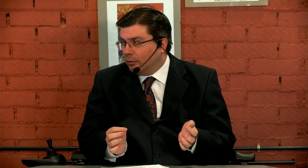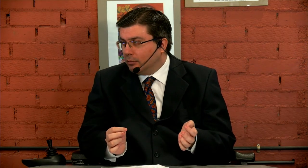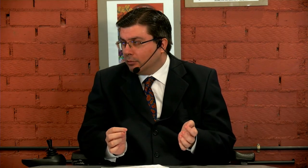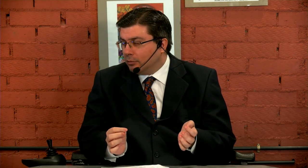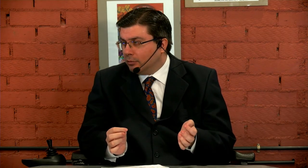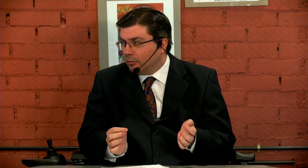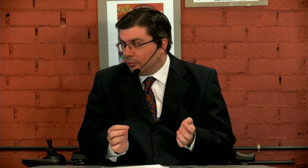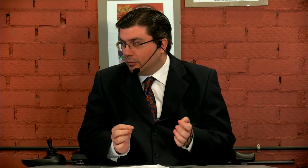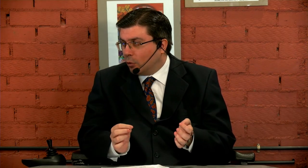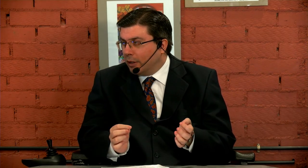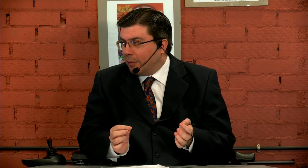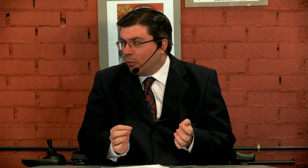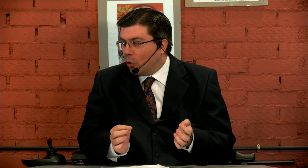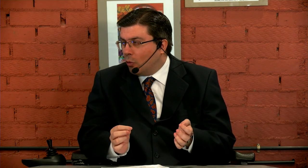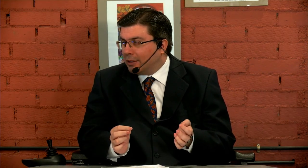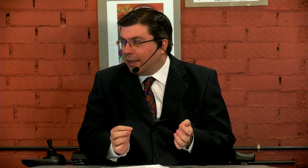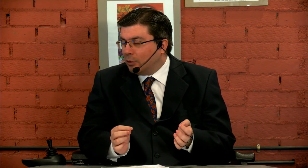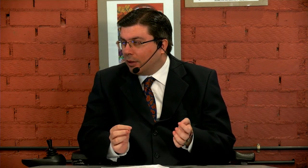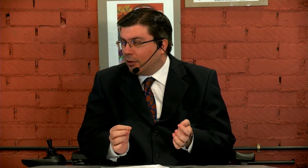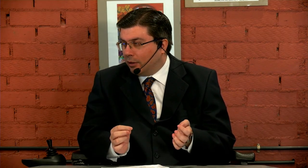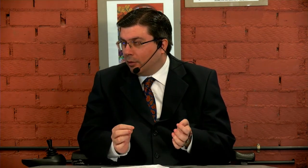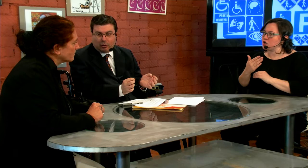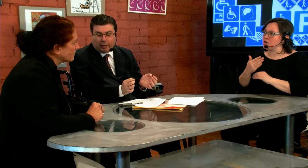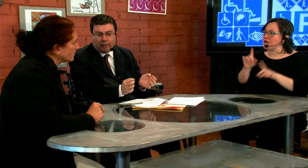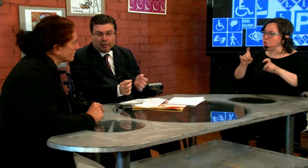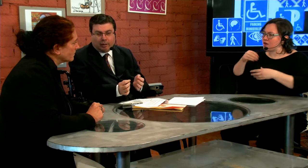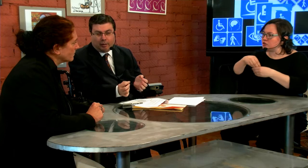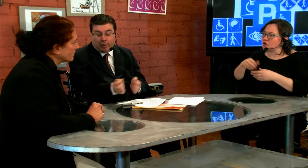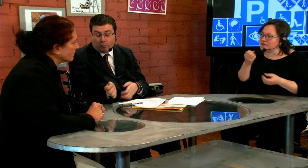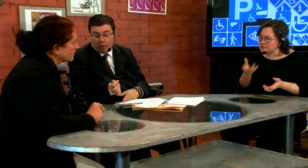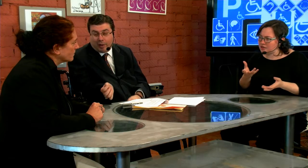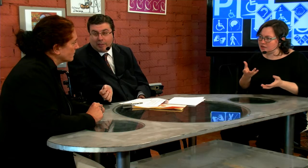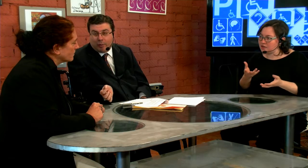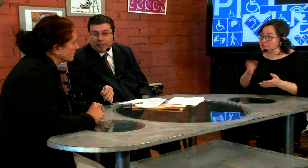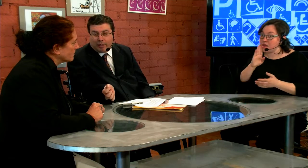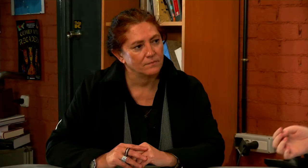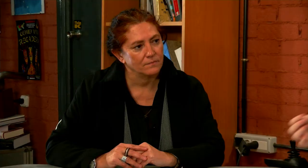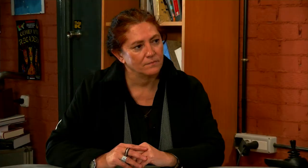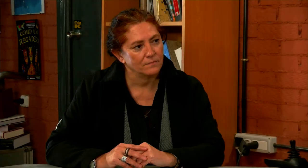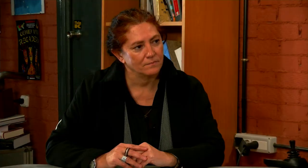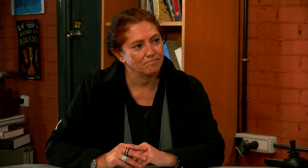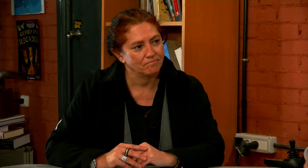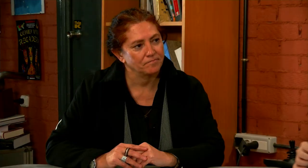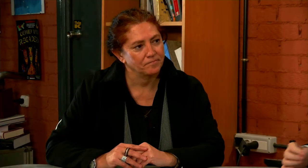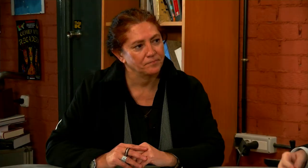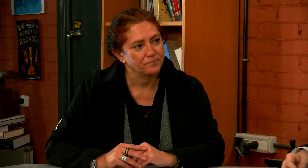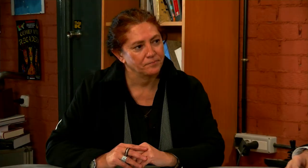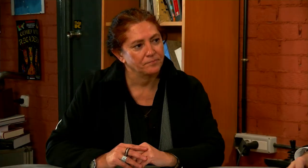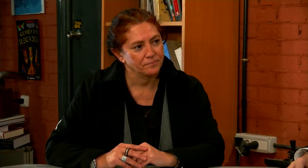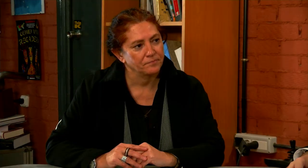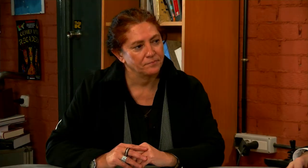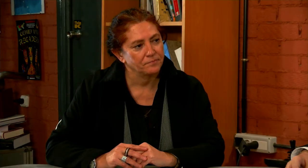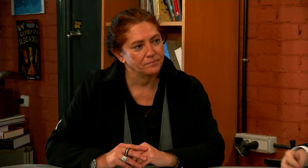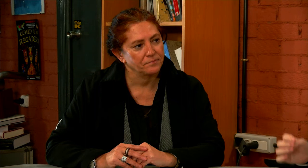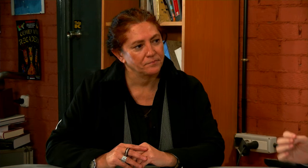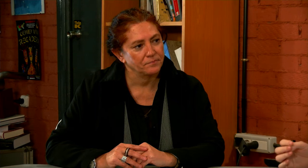educación, cuéntame un poco cómo está la situación en cuanto a que, por lo que me acabas de comentar, sí que puede ser cierto entonces que